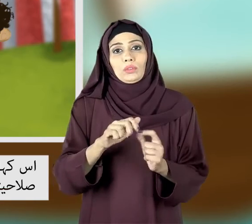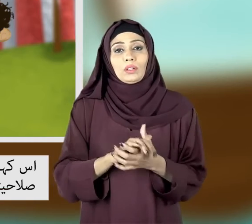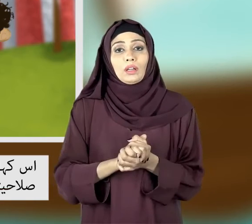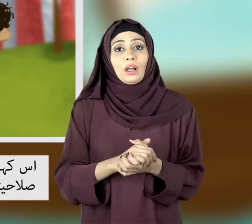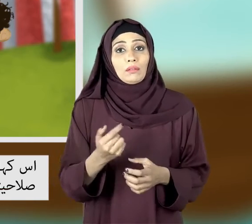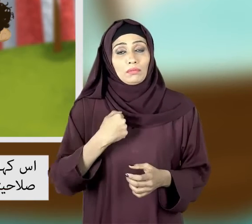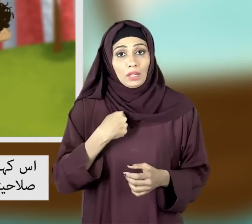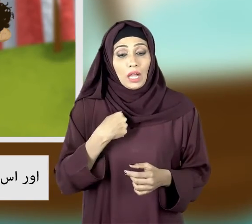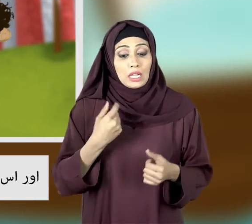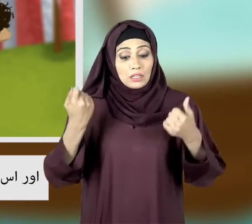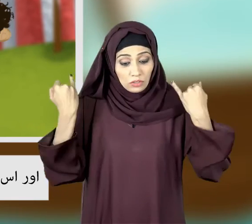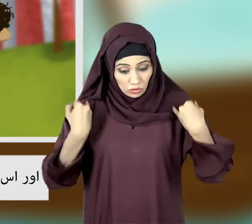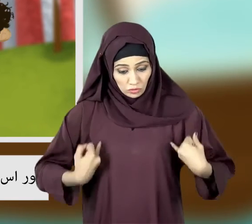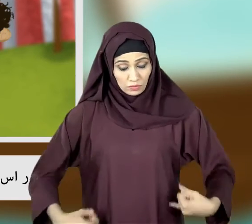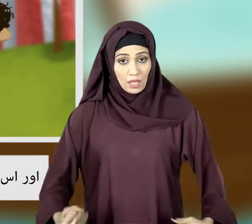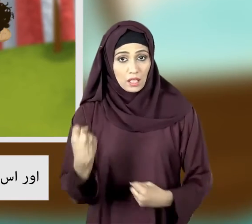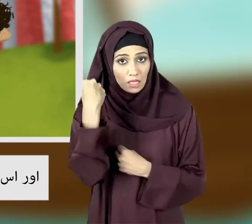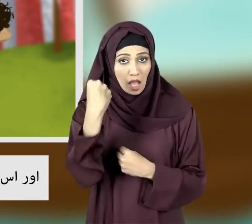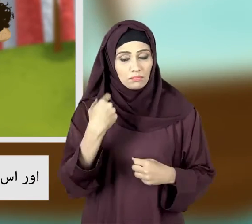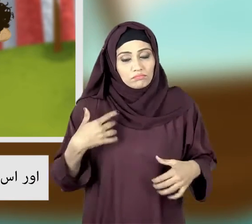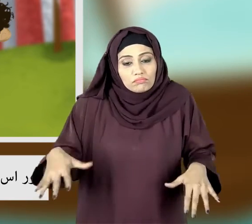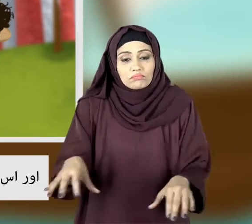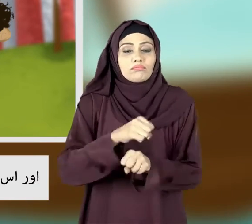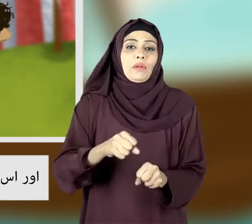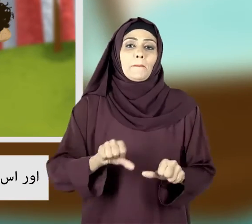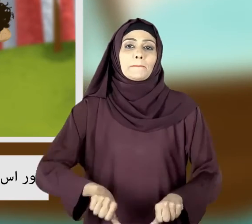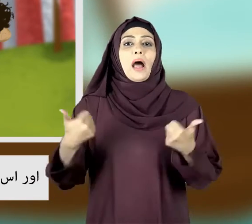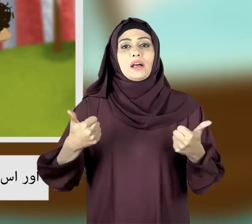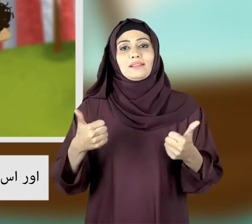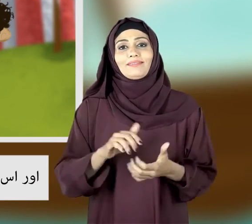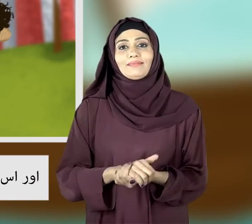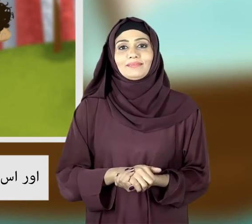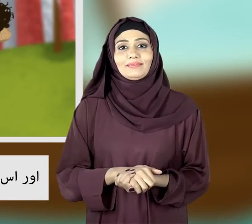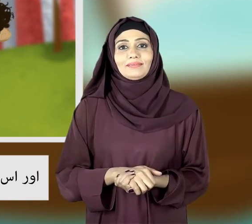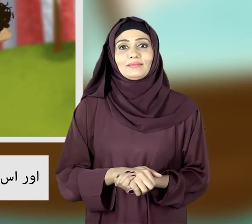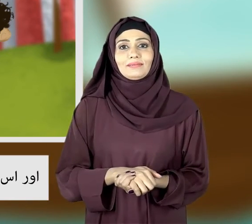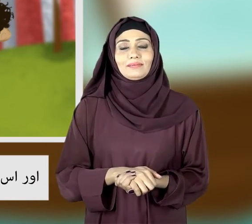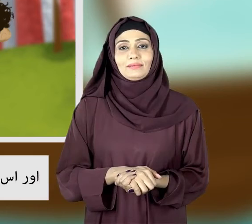اور اس سے جسمانی طاقت پر قابو پانا چاہیے۔